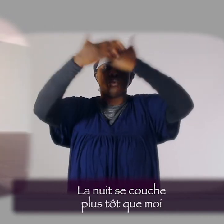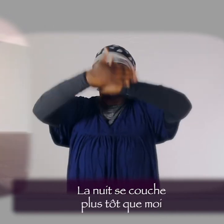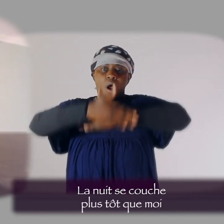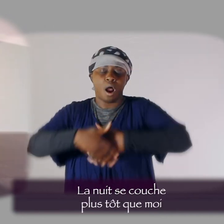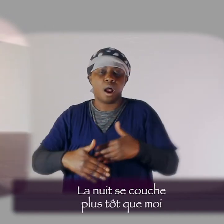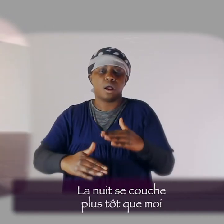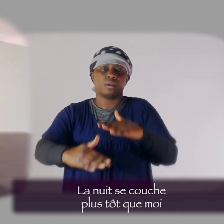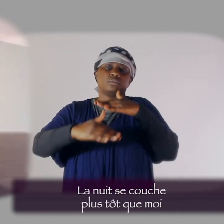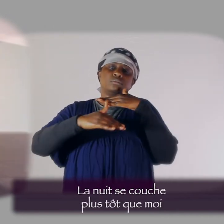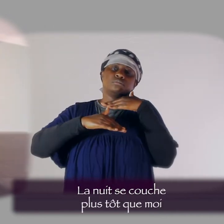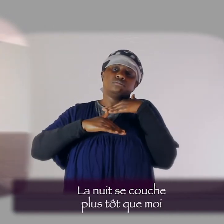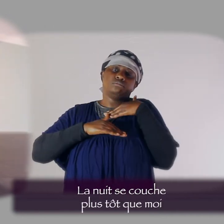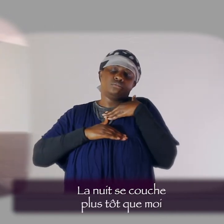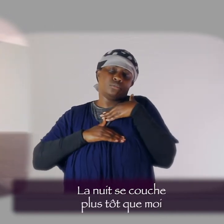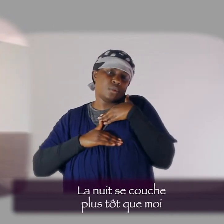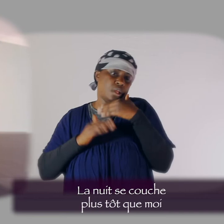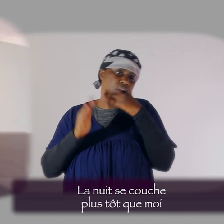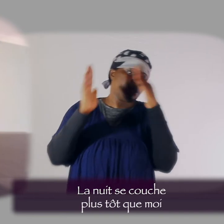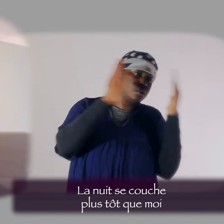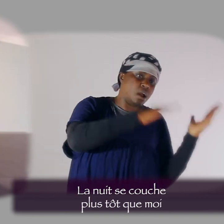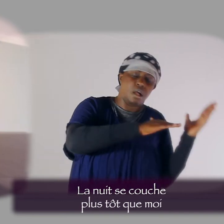黑夜比我更早睡去。